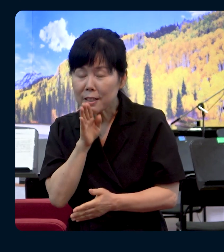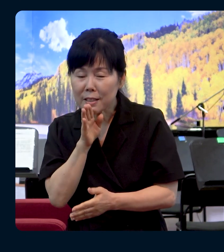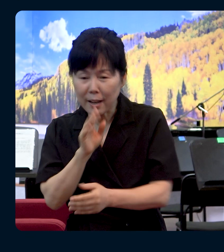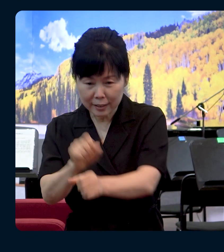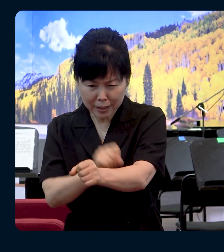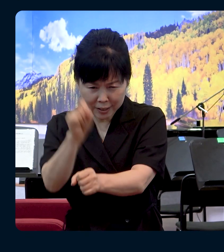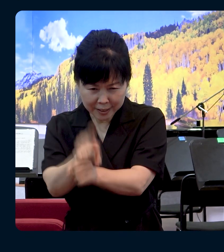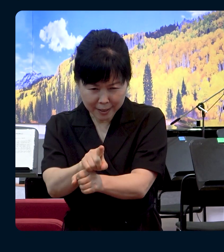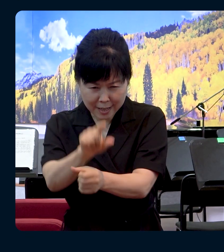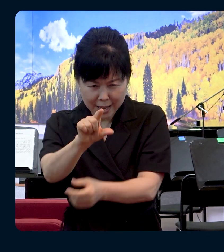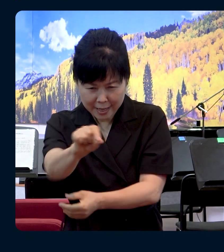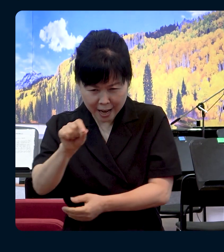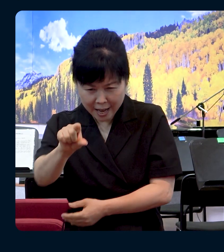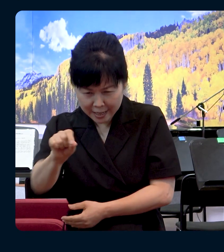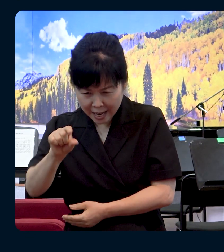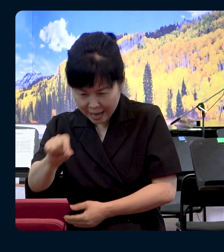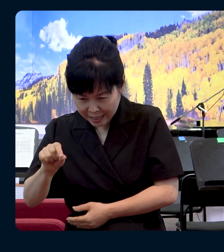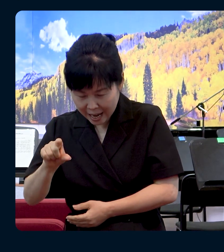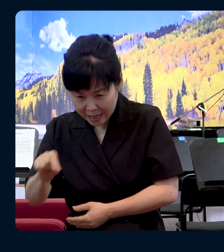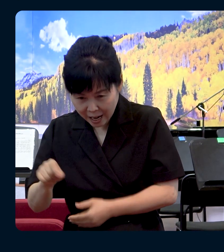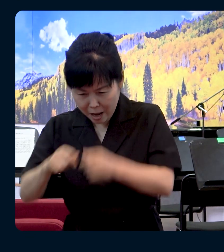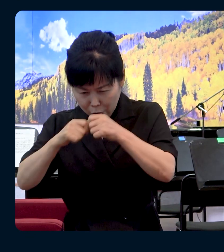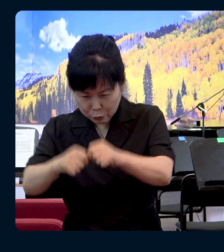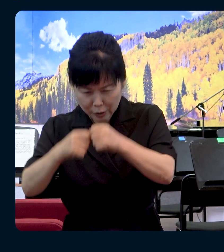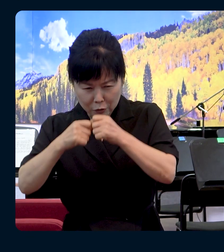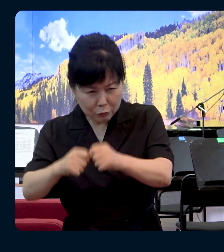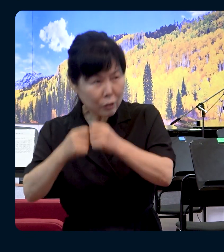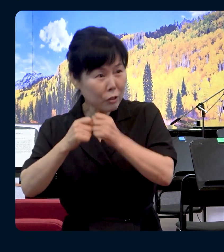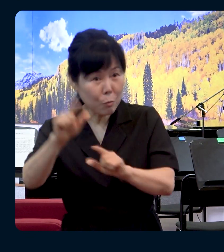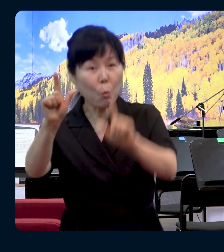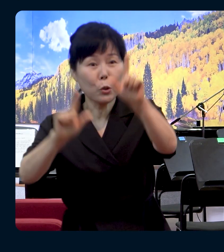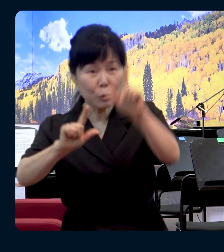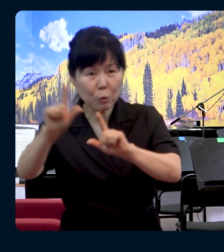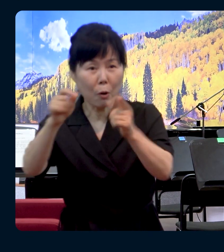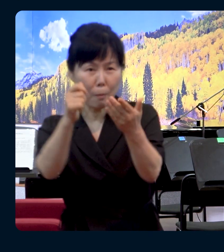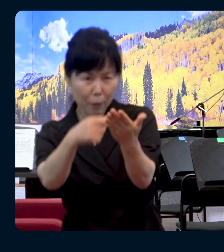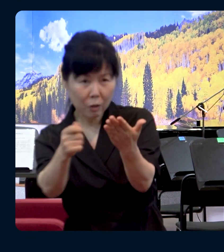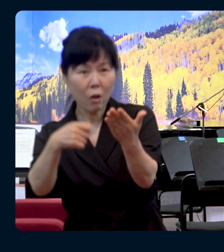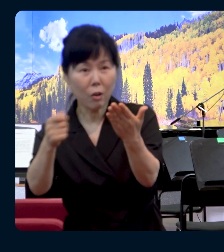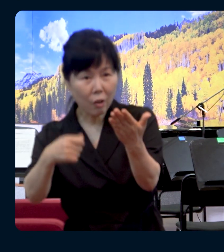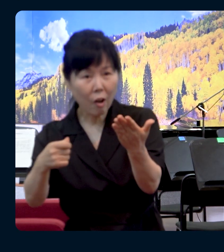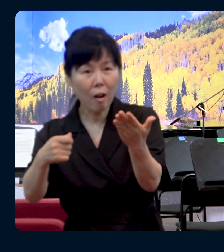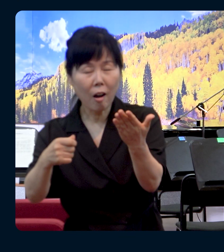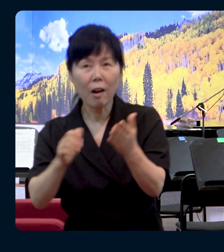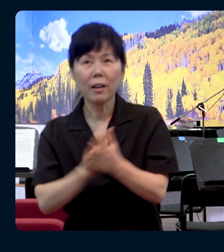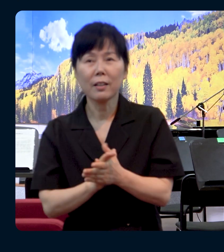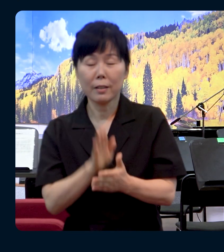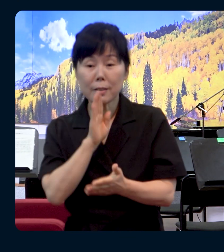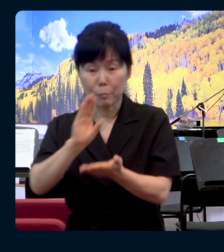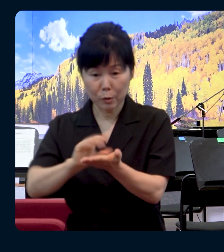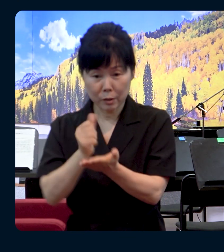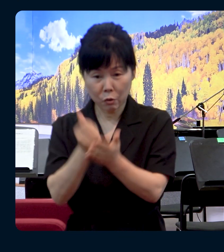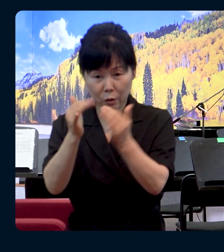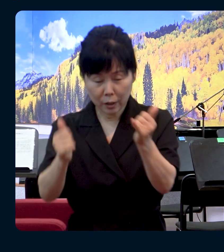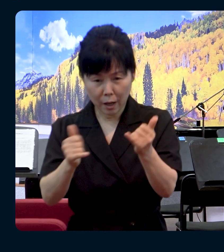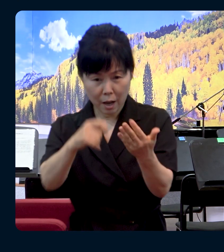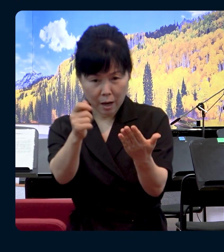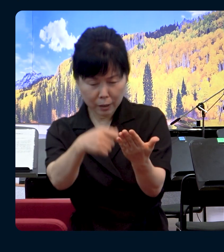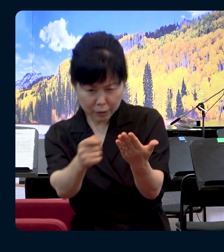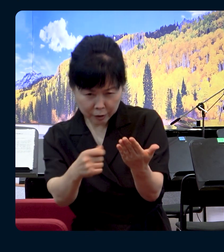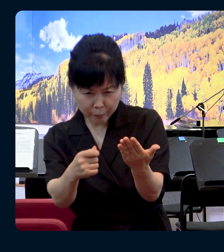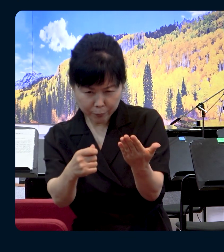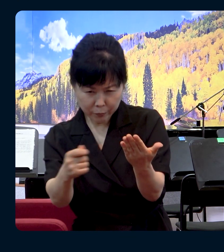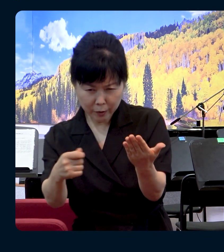특징으로 쭉 가면서 그것이 더 구체적이고 디테일한 쪽으로 가는 이 흐름이 바로 이 참된 그리스도의 스케치라는 이